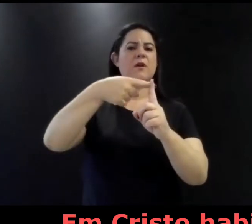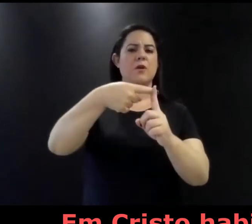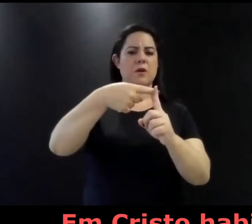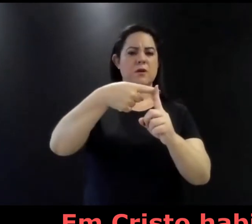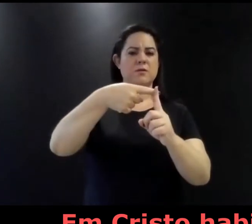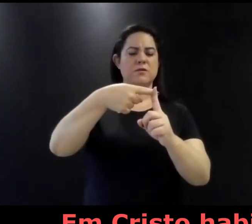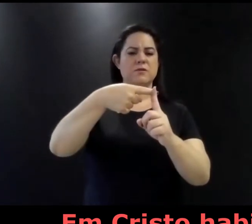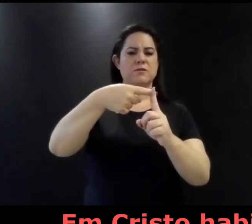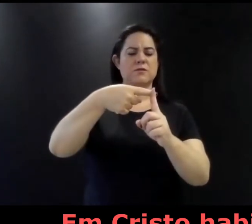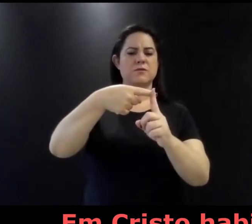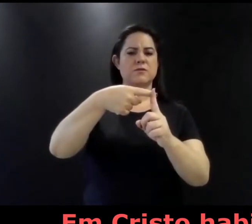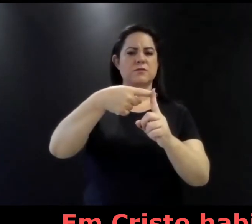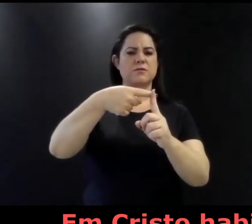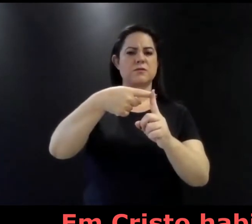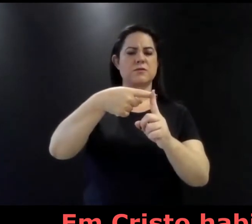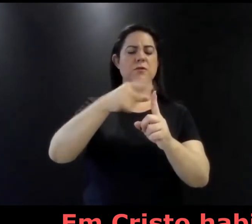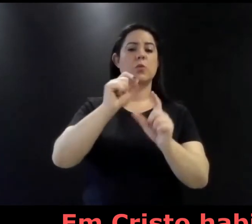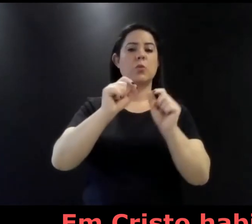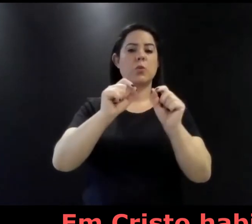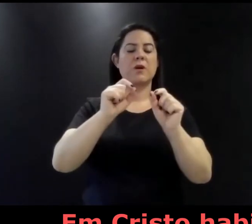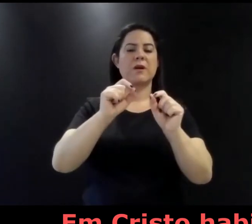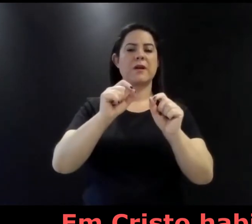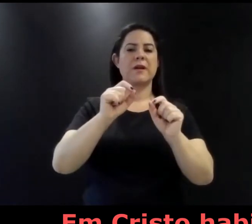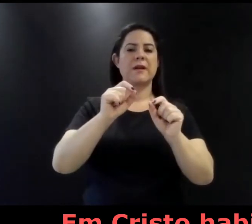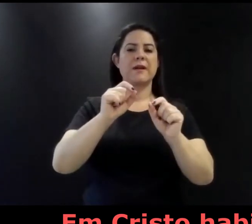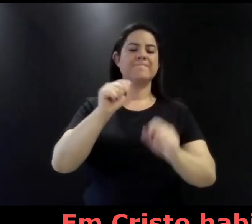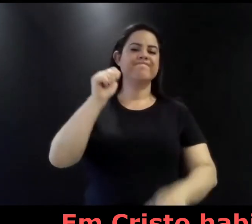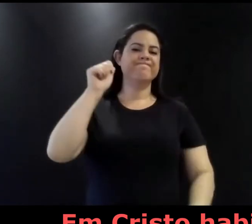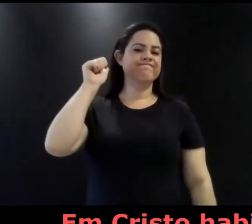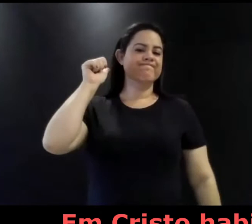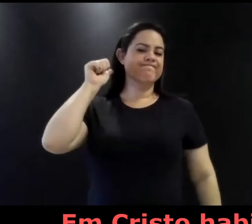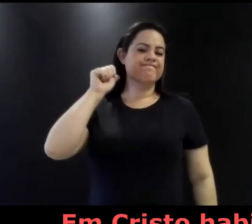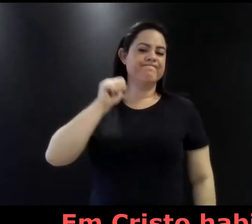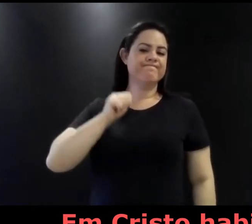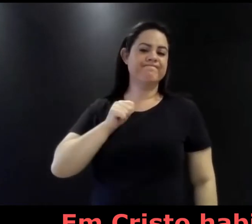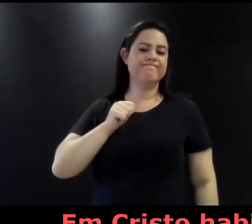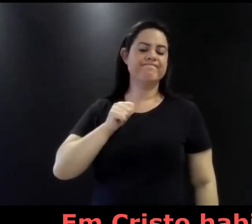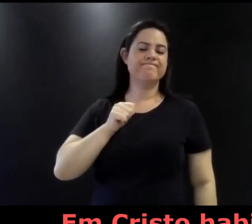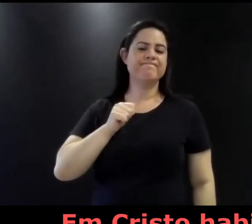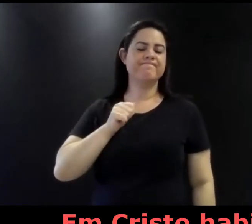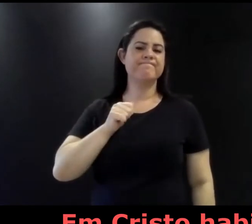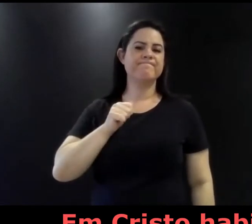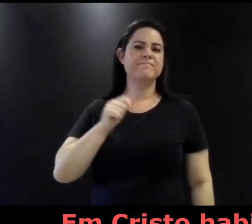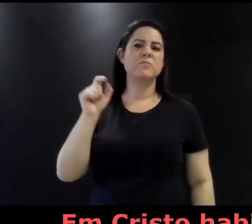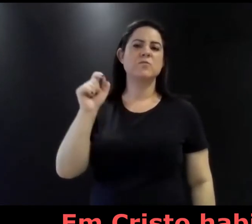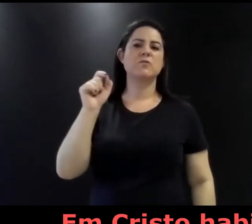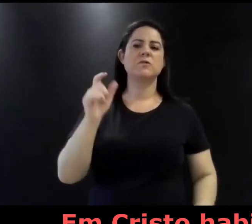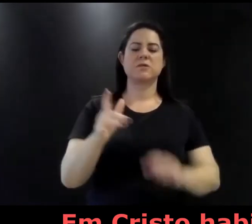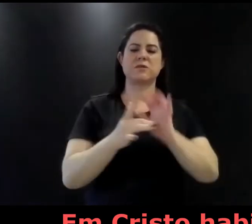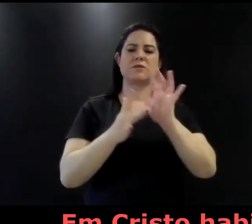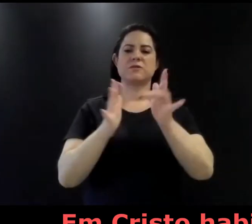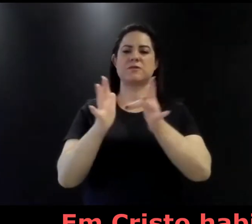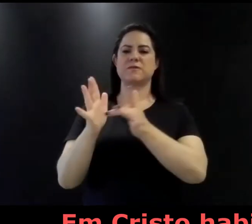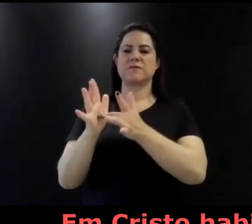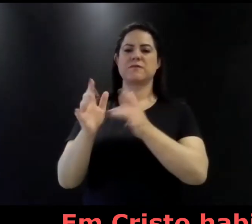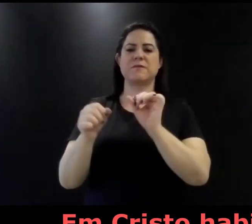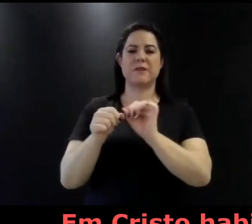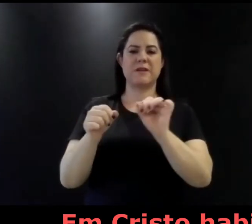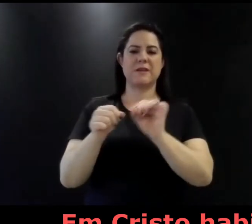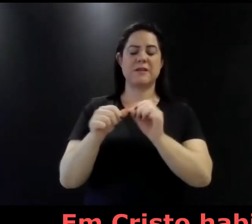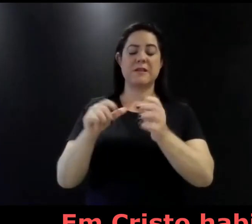que o sacrifício, a obra, a redenção